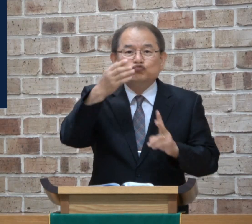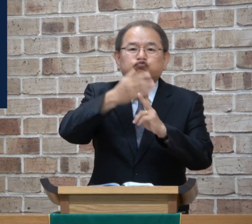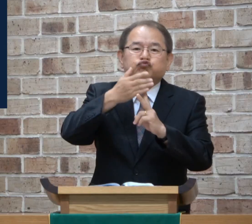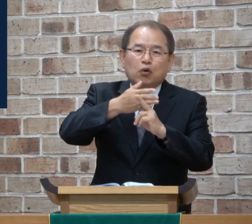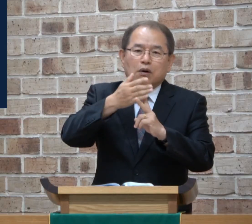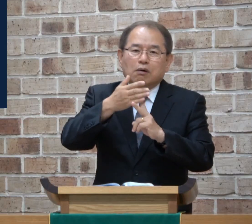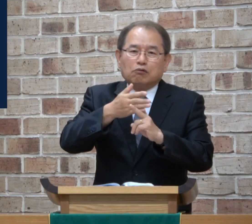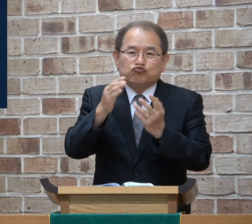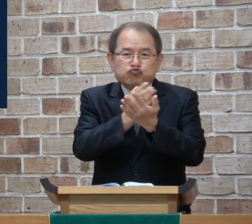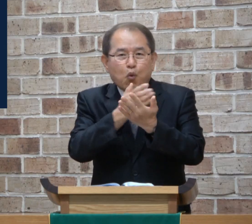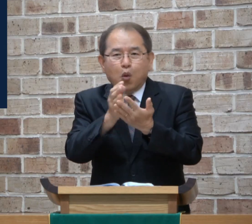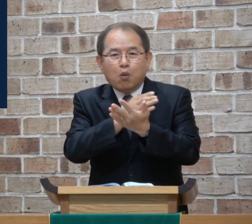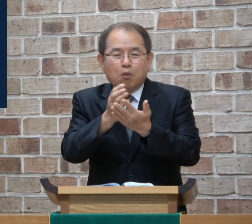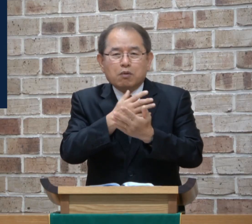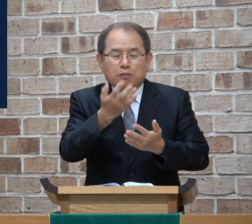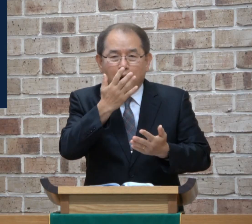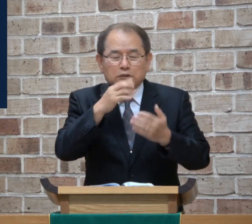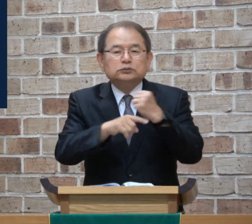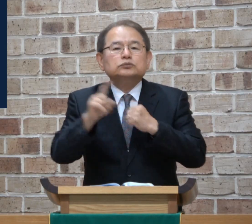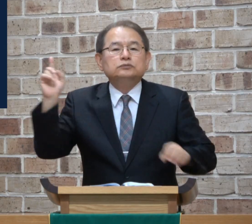진짜와 가짜는 그 물속에서도 영롱하게 구별이 됩니다.